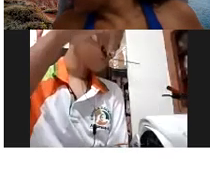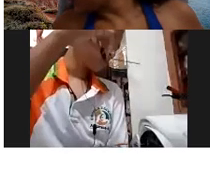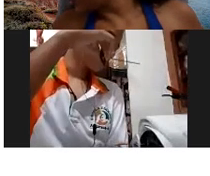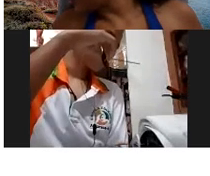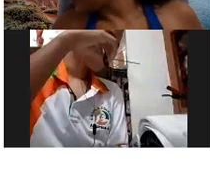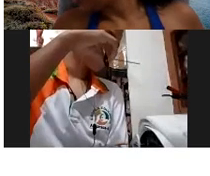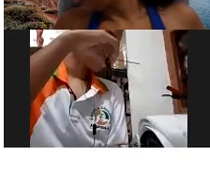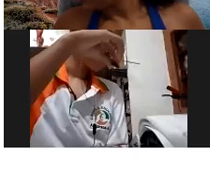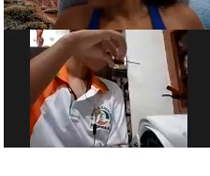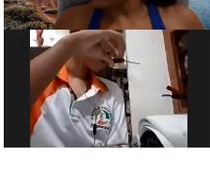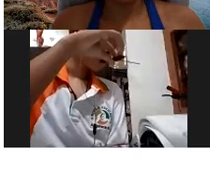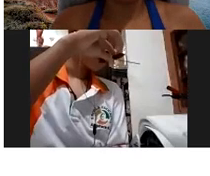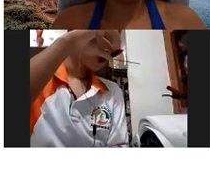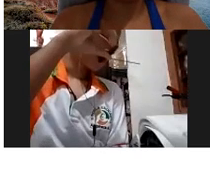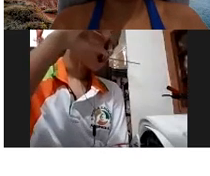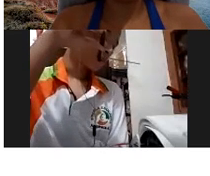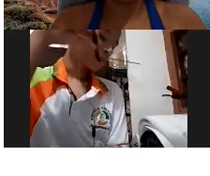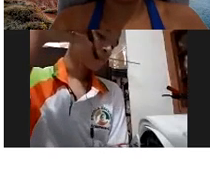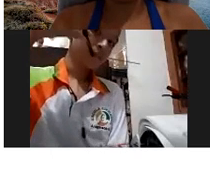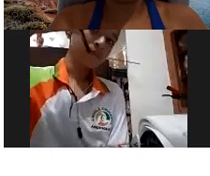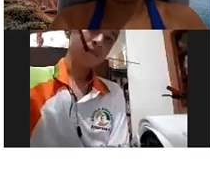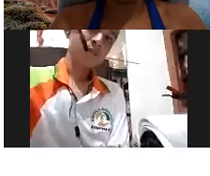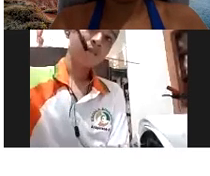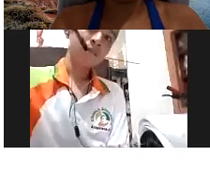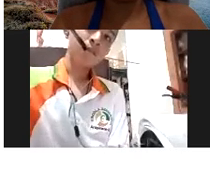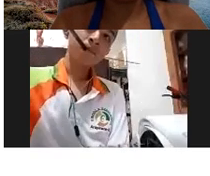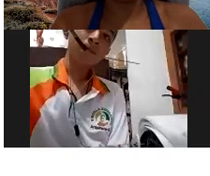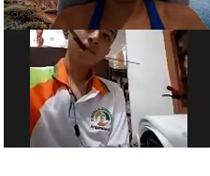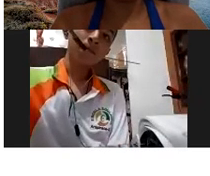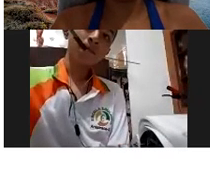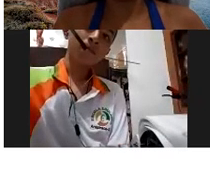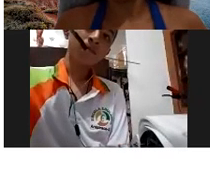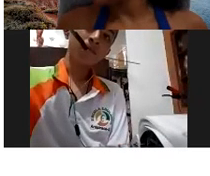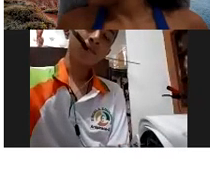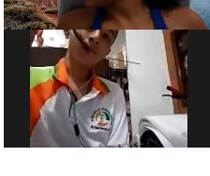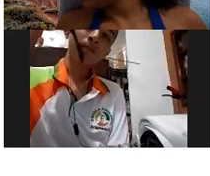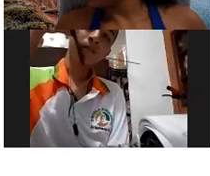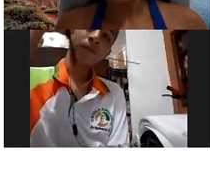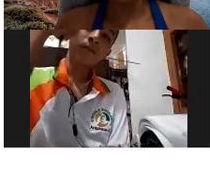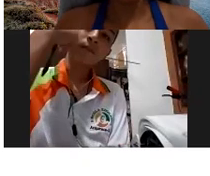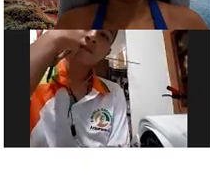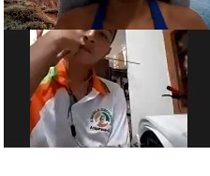E aí ficou o que ficou fé o ferro